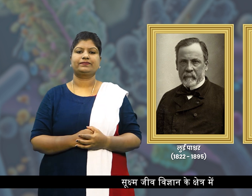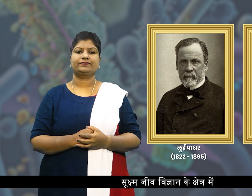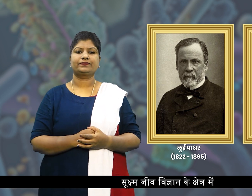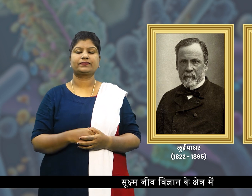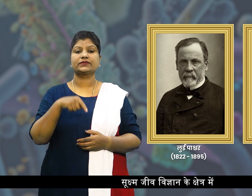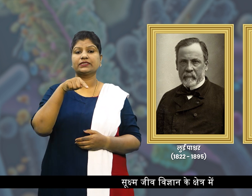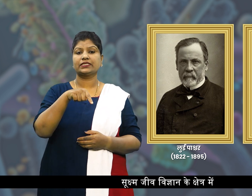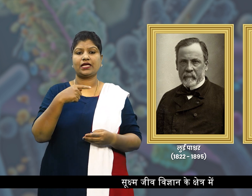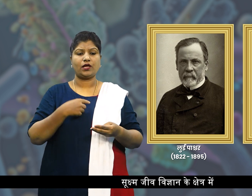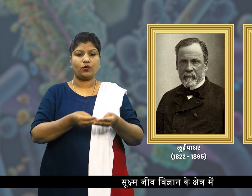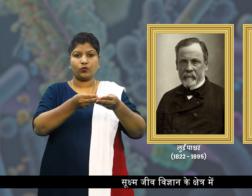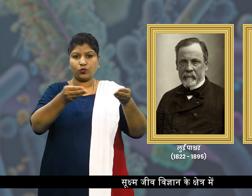सूक्ष्म जीव विज्ञान के क्षेत्र में